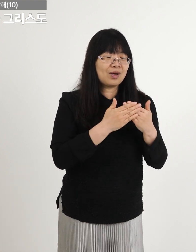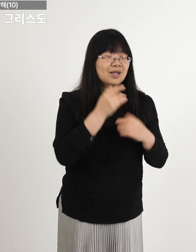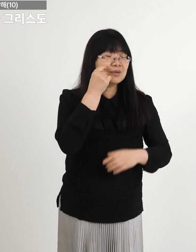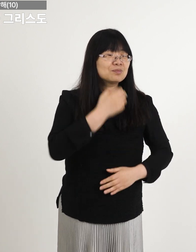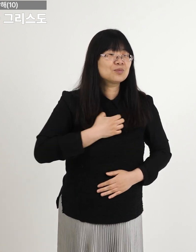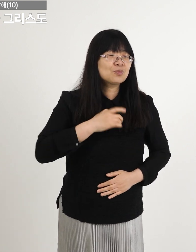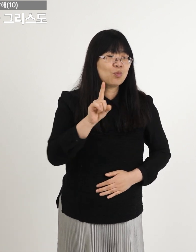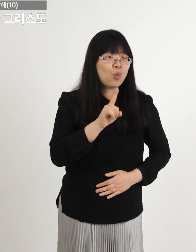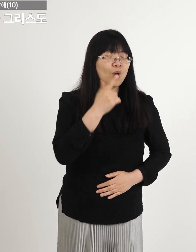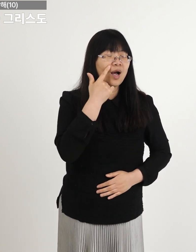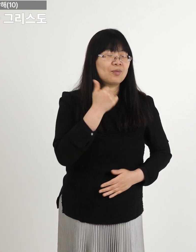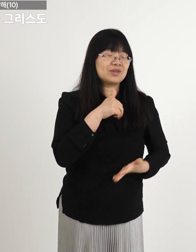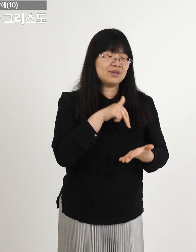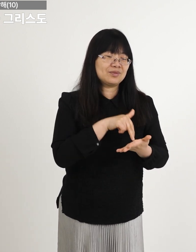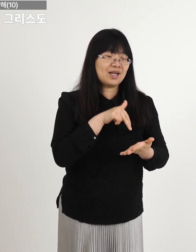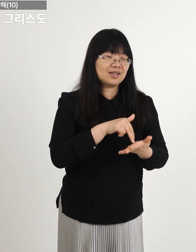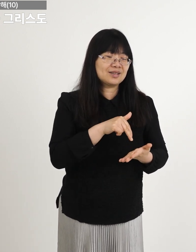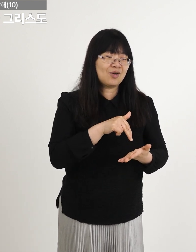아버지.